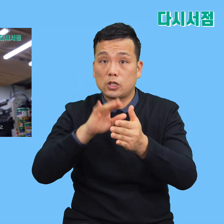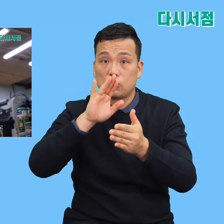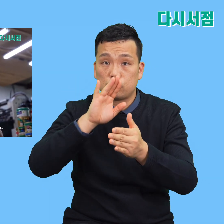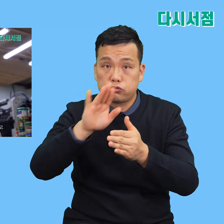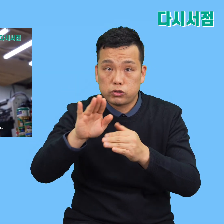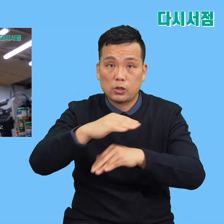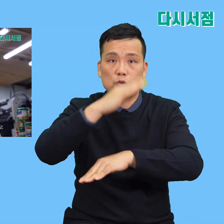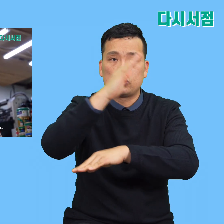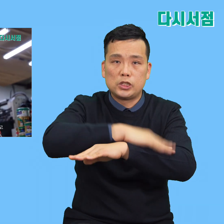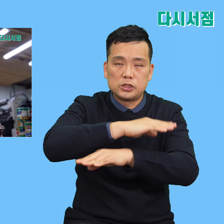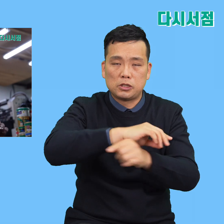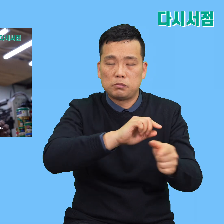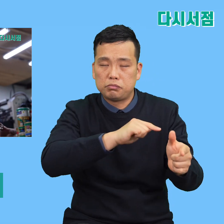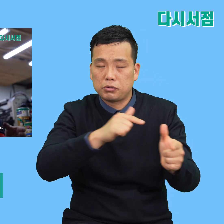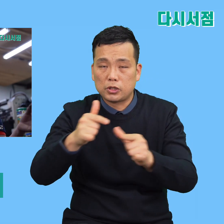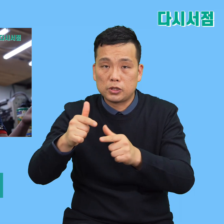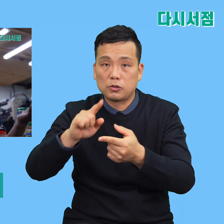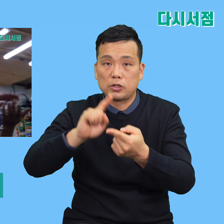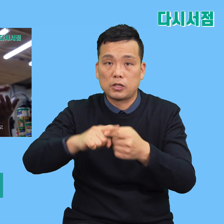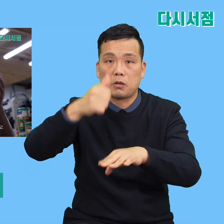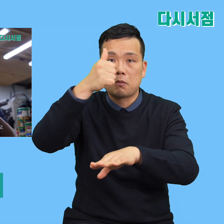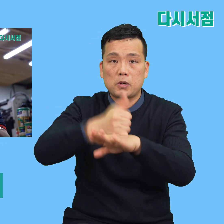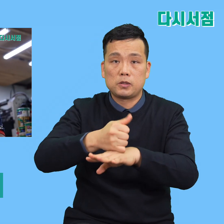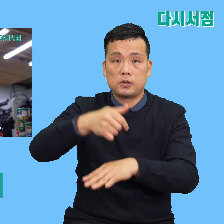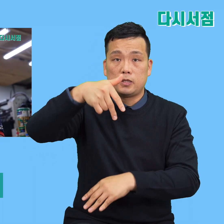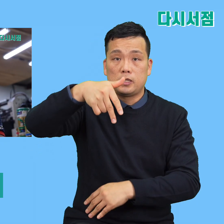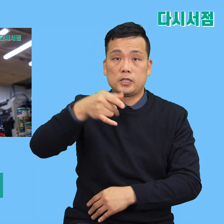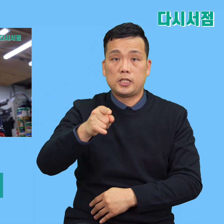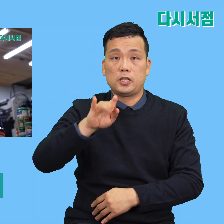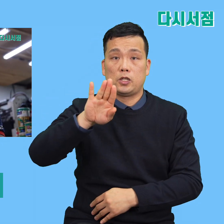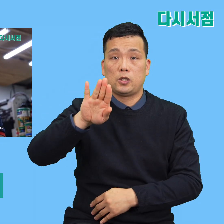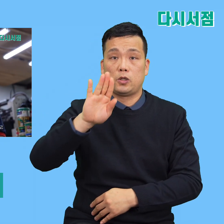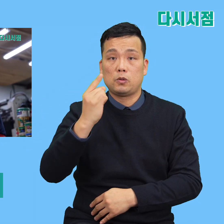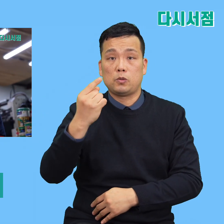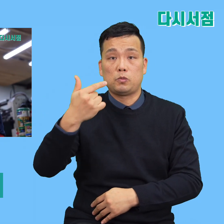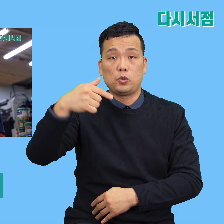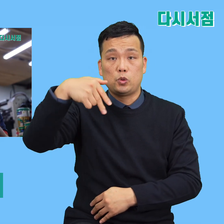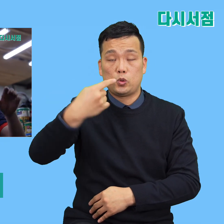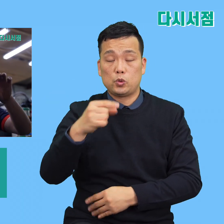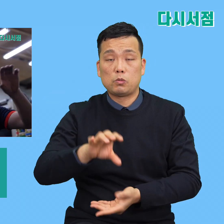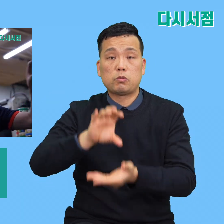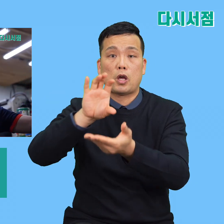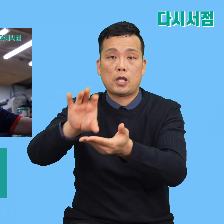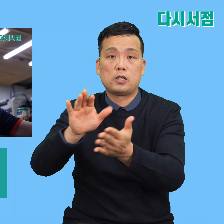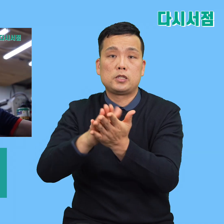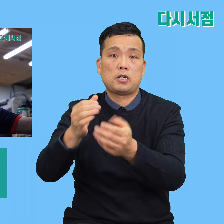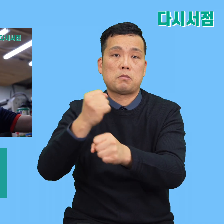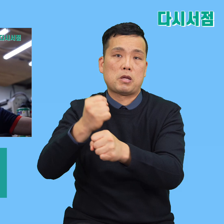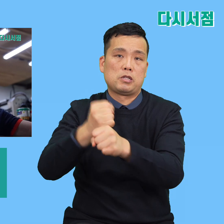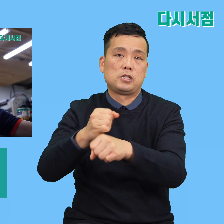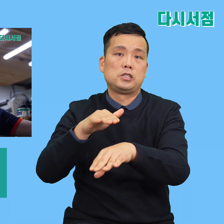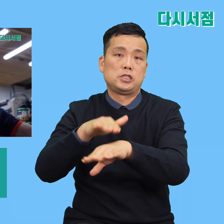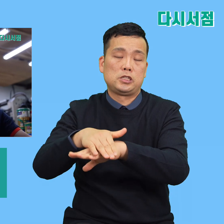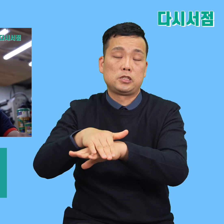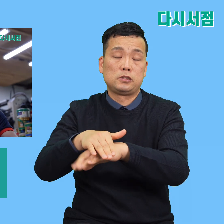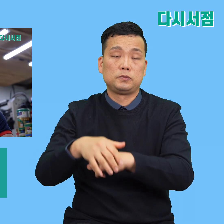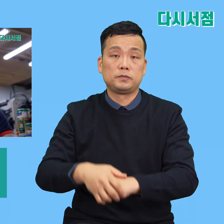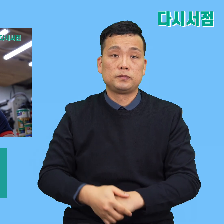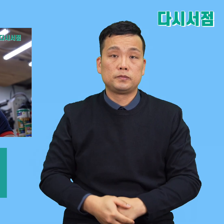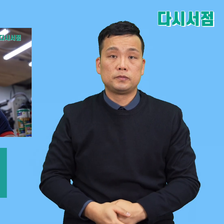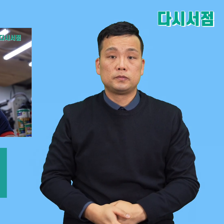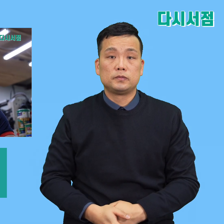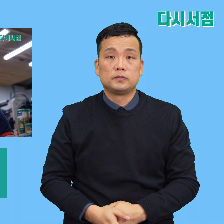또 재본으로 가서 책을 이제 접지를 이렇게 해갖고 그 책을 갖다 이렇게 책을 완성하는 데가 또